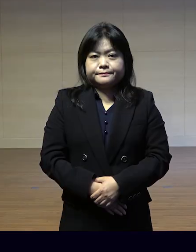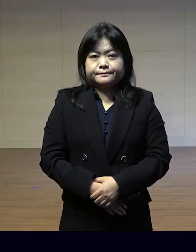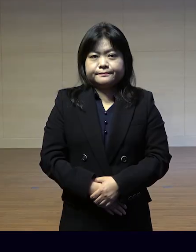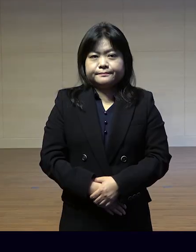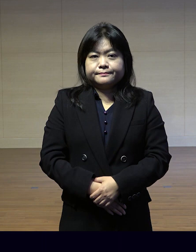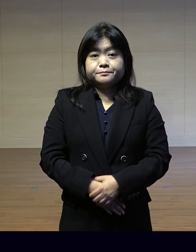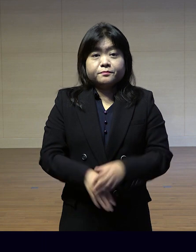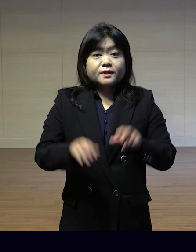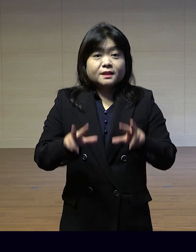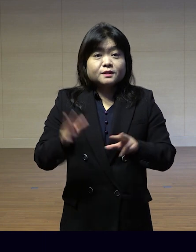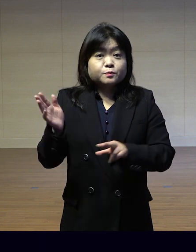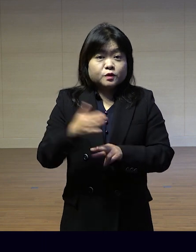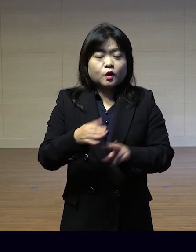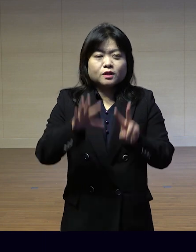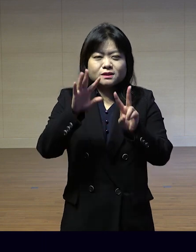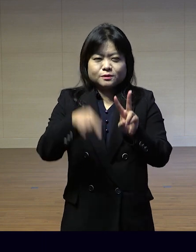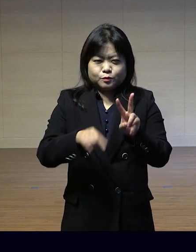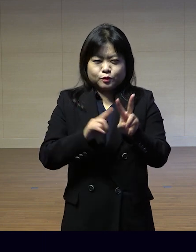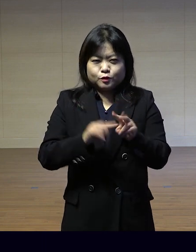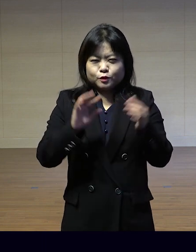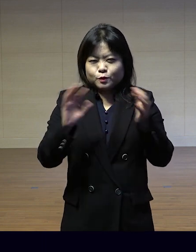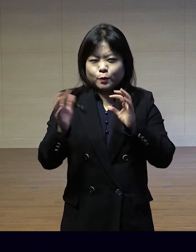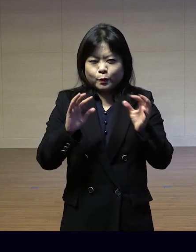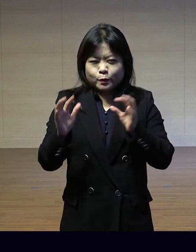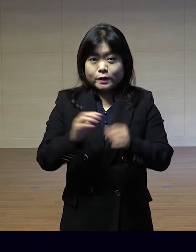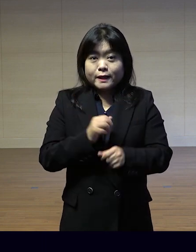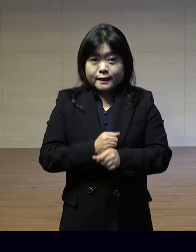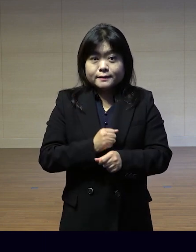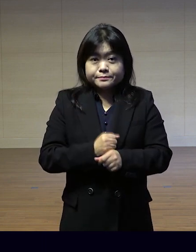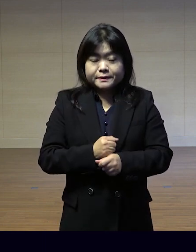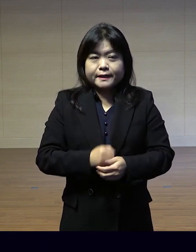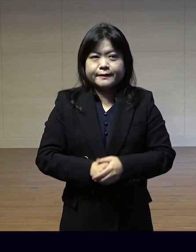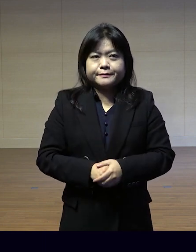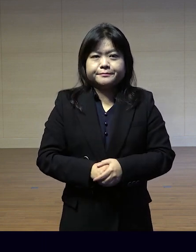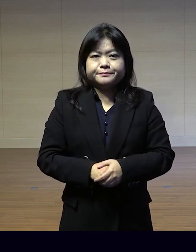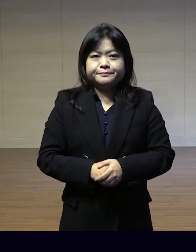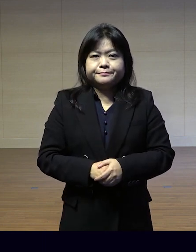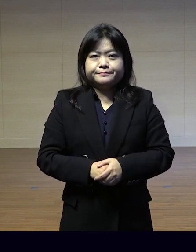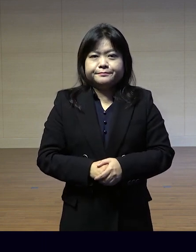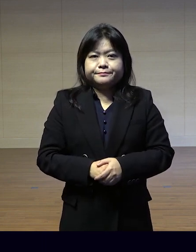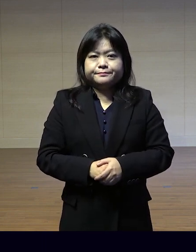예, 지금부터 제2부 순서 토론 진행을 하도록 하겠습니다.